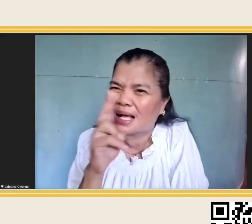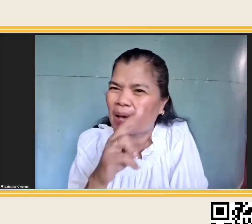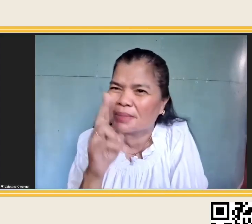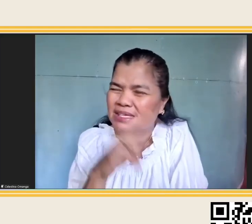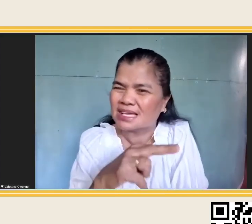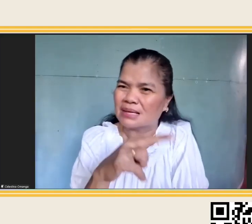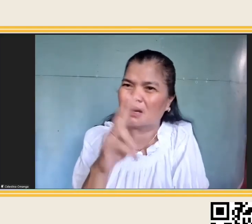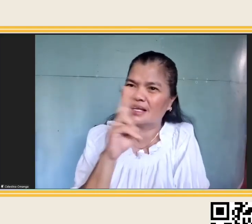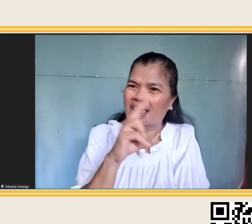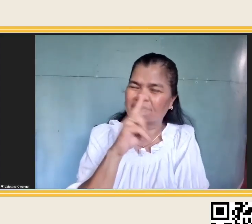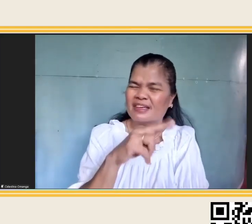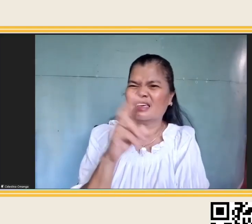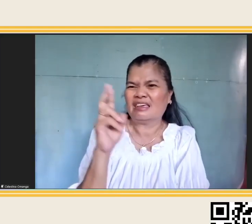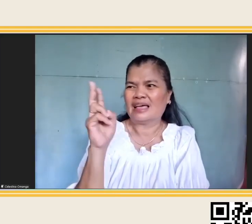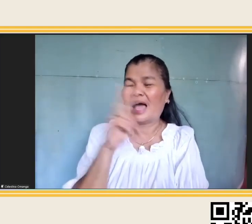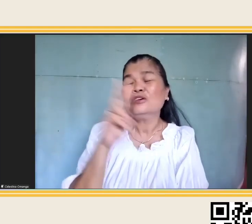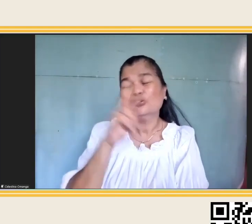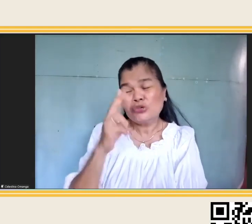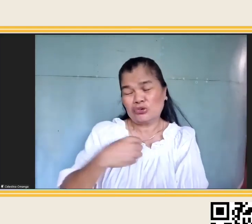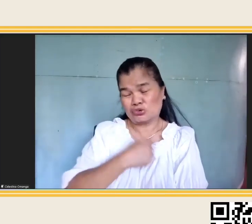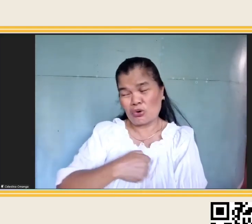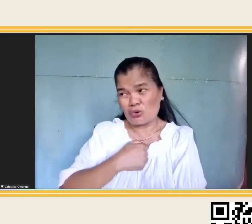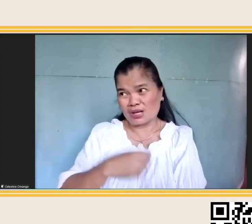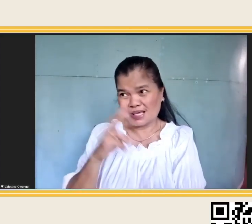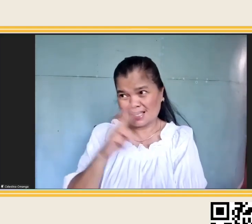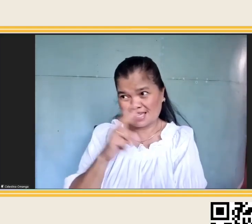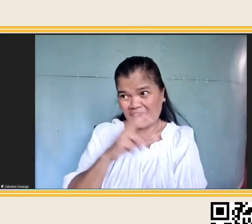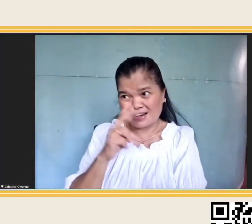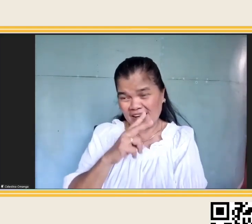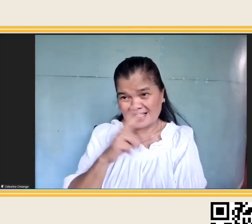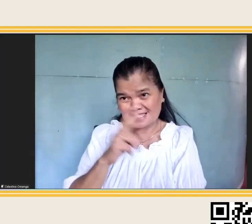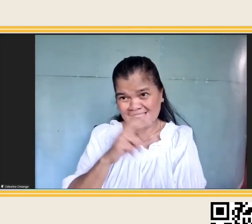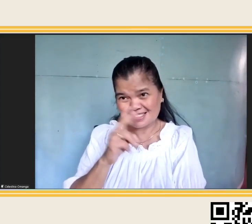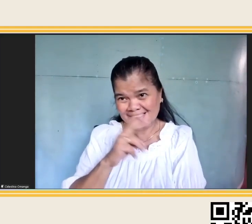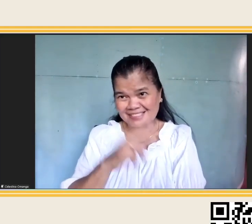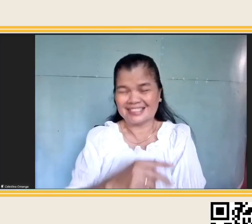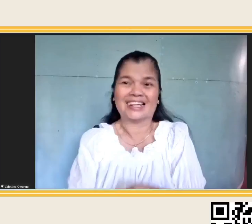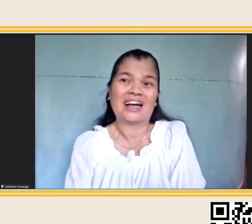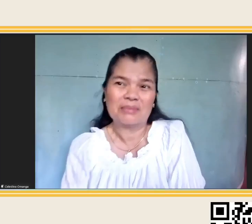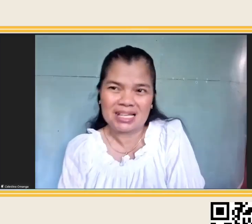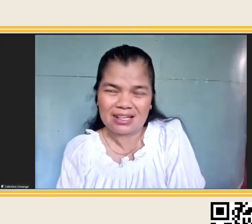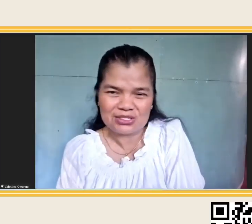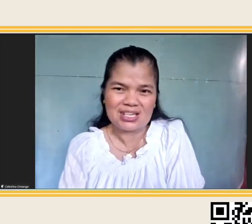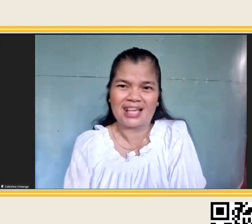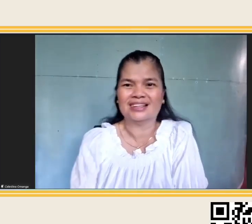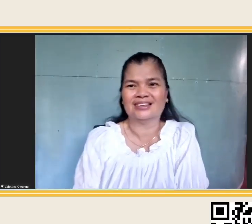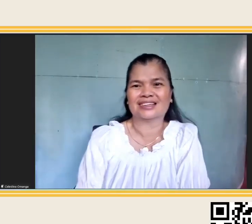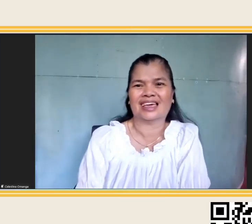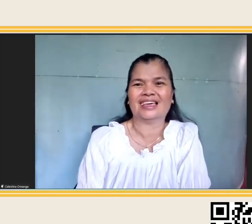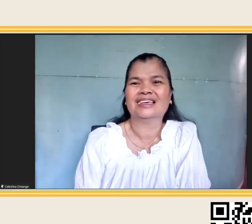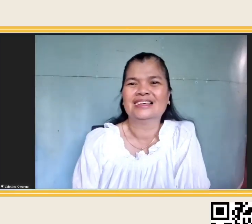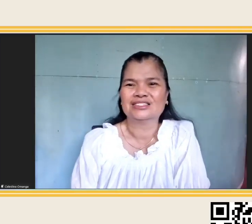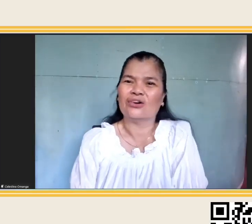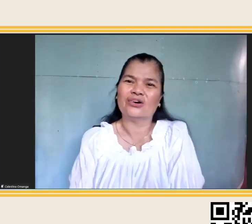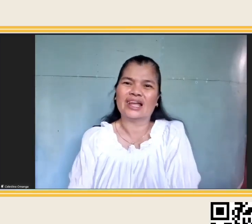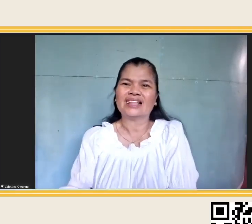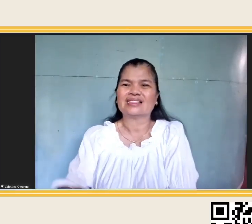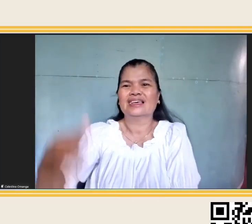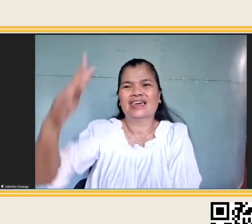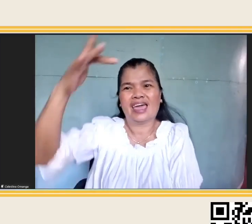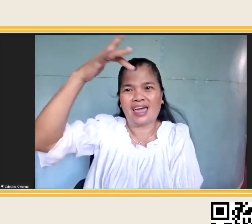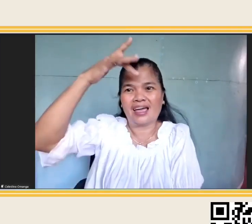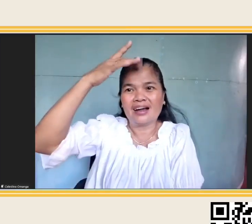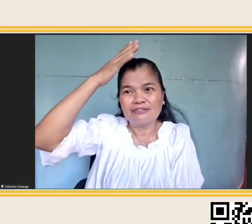itong ginagamit na sa ng mga deaf. Ay, sorry, careless. Nagkamali daw siya. Okay. So,